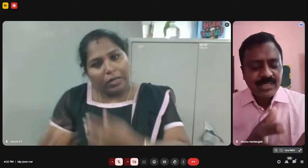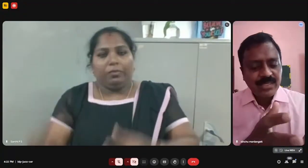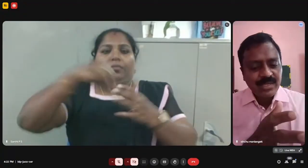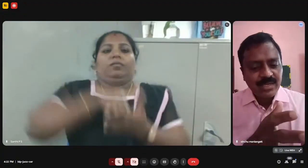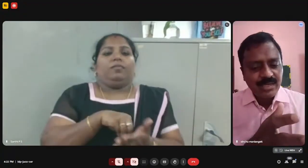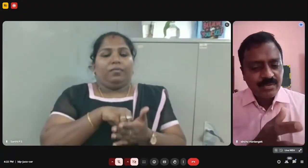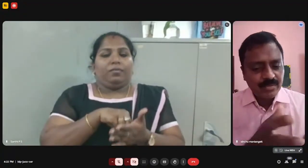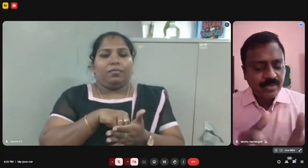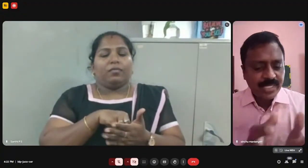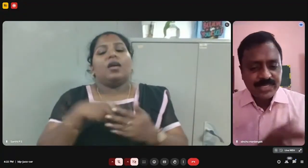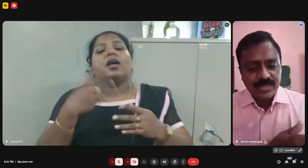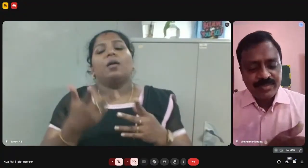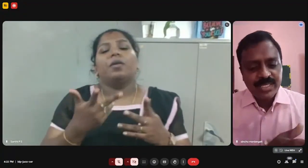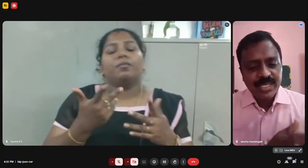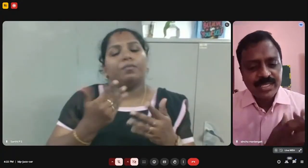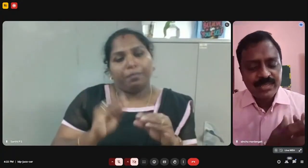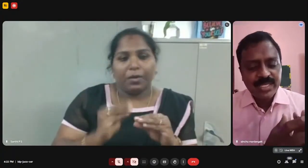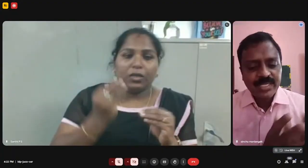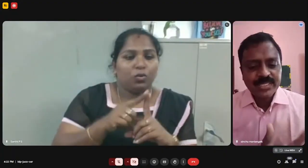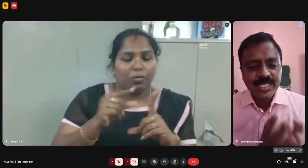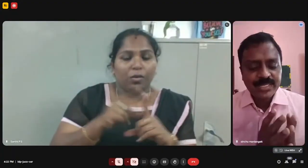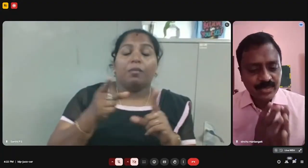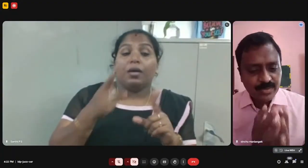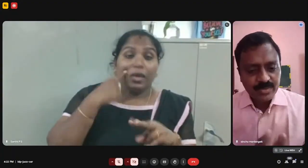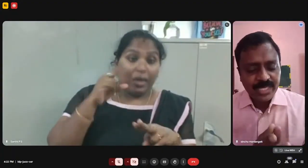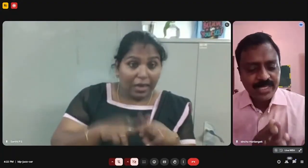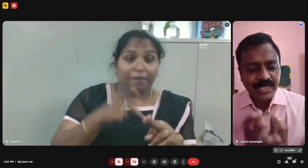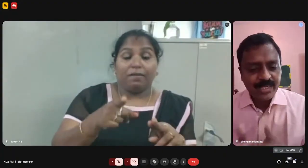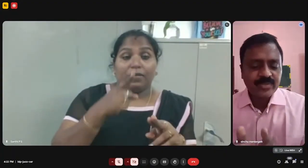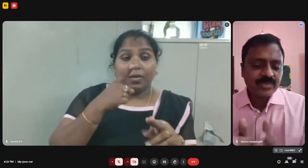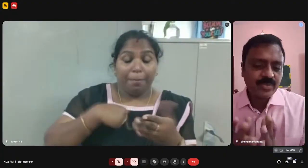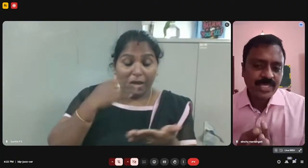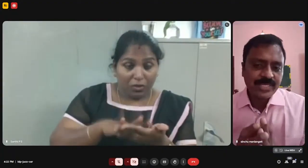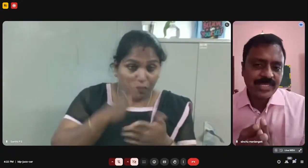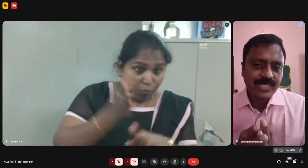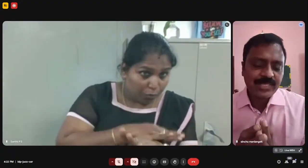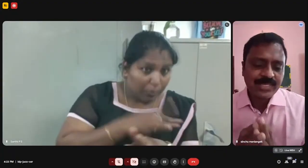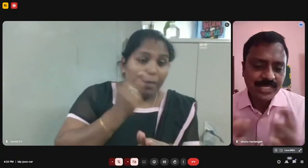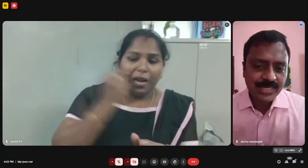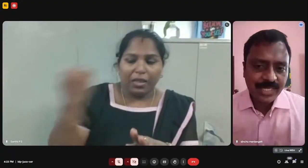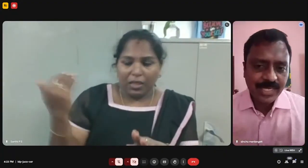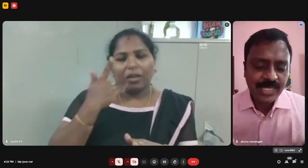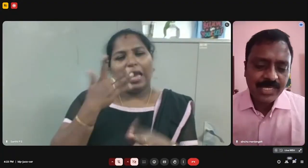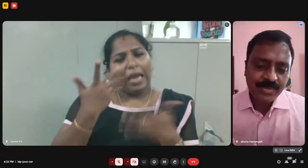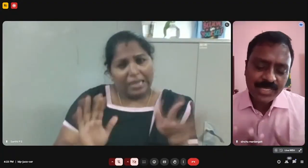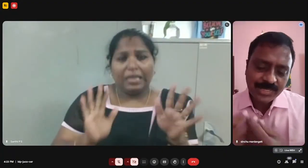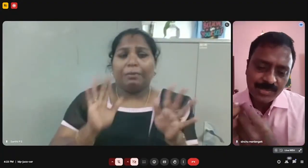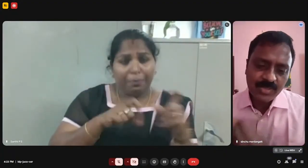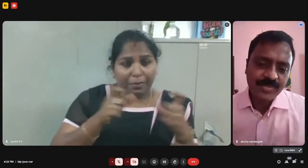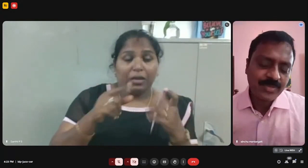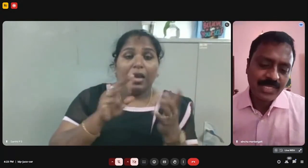സഹോദരിക്ക് കുട്ടിയുടെ സഹോദരിമാർക്ക് ആർക്കെങ്കിലും കാരിയർ സ്റ്റാറ്റസ് ഉണ്ടോ, കാരിയർ ആണോ നോക്കുക. ജീനിനകത്ത് കാരിയർ അല്ലെങ്കിൽ